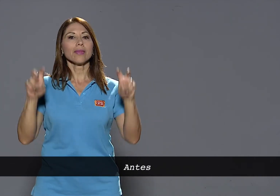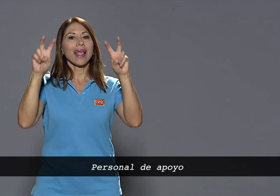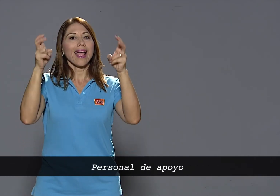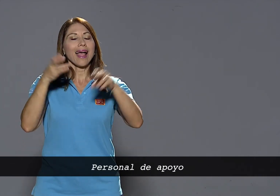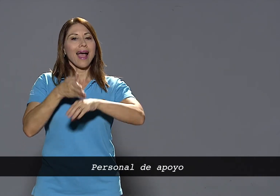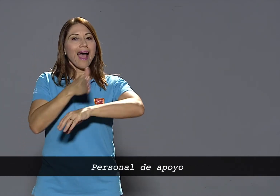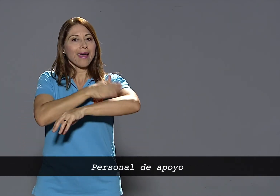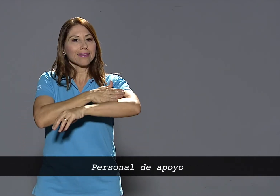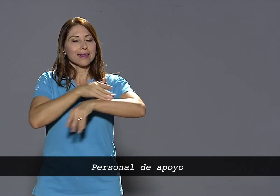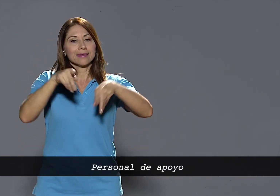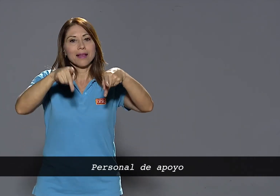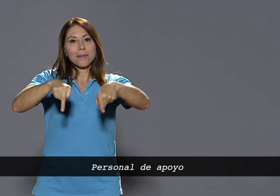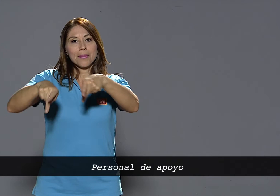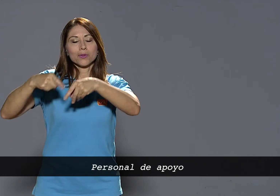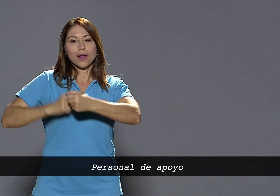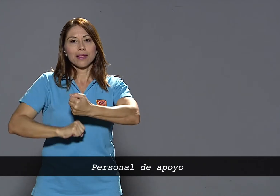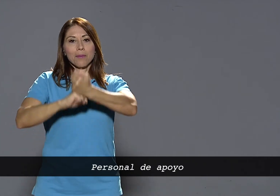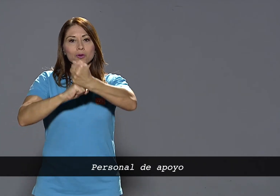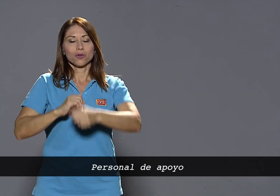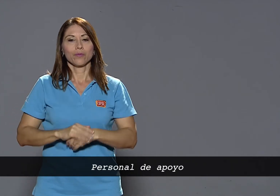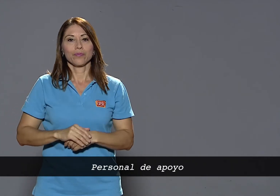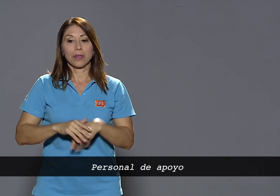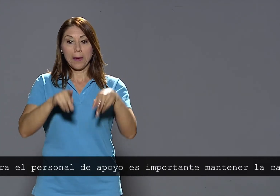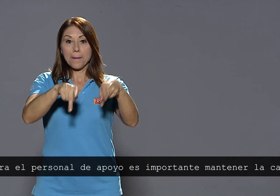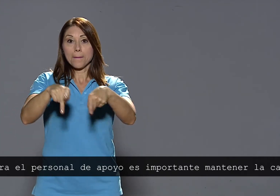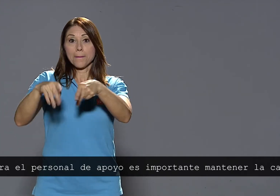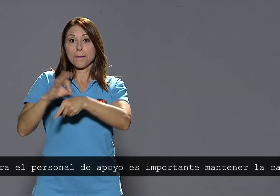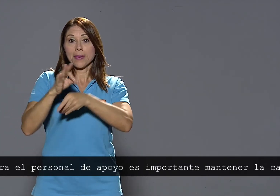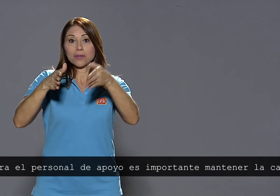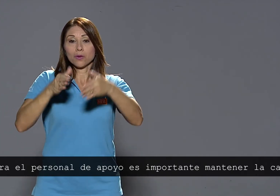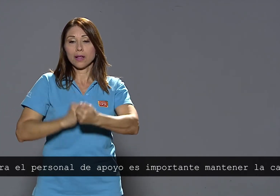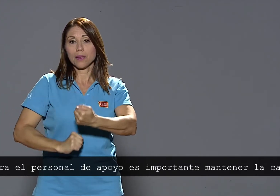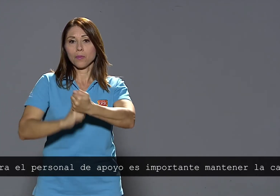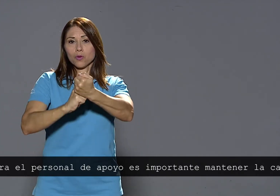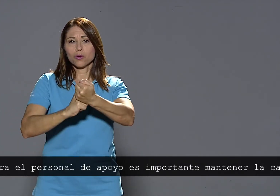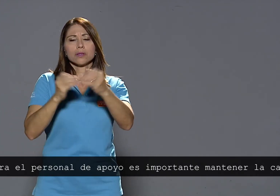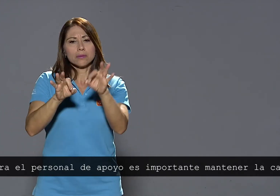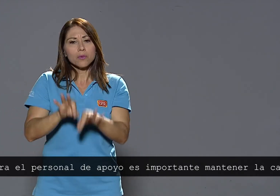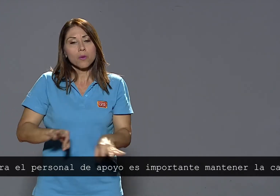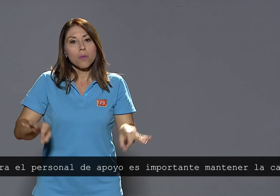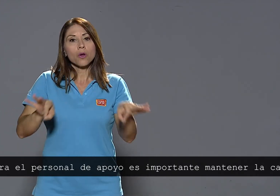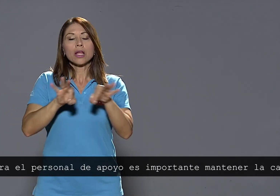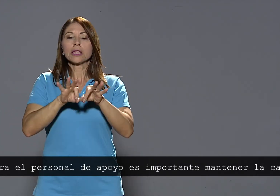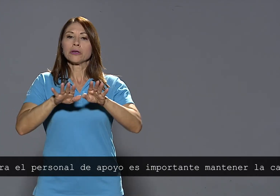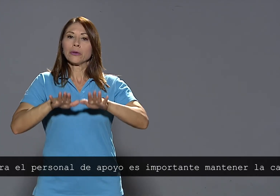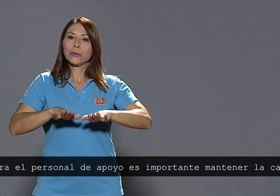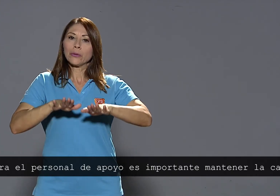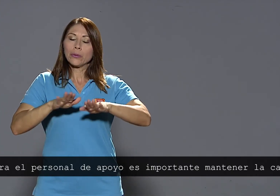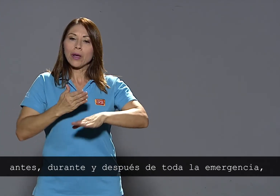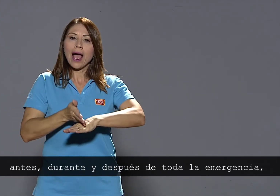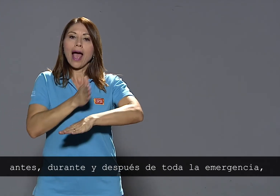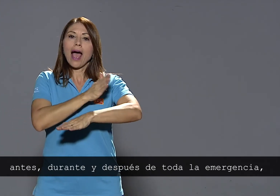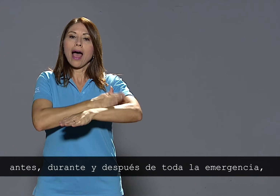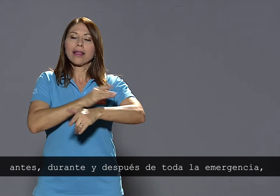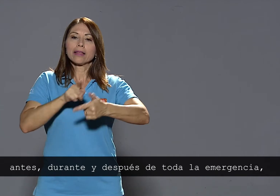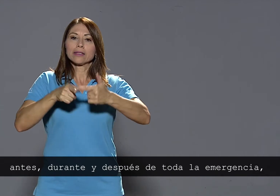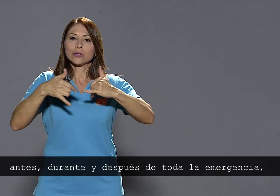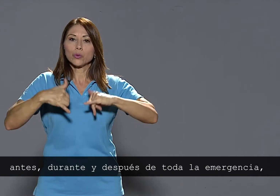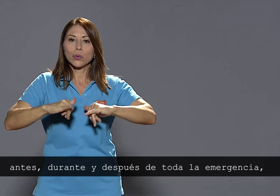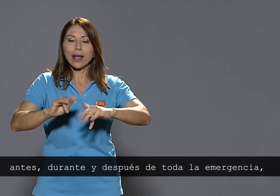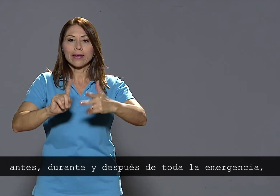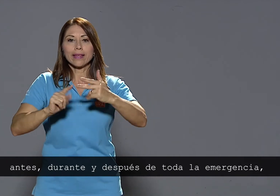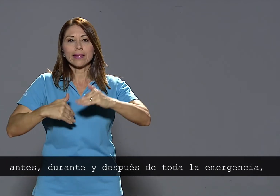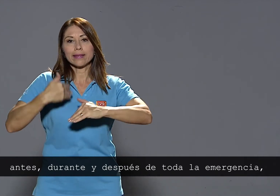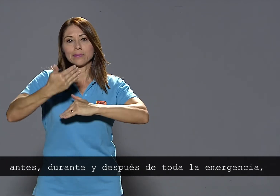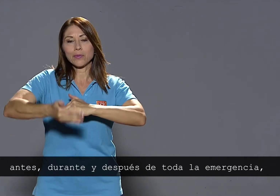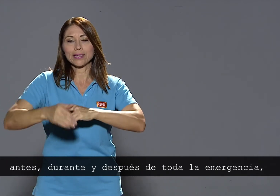Antes, personal de apoyo. Para el personal de apoyo es importante mantener la calma antes,